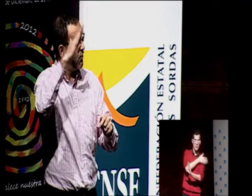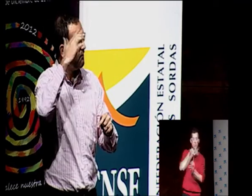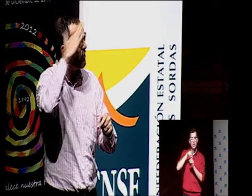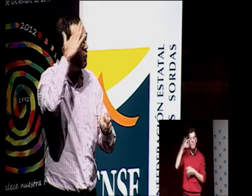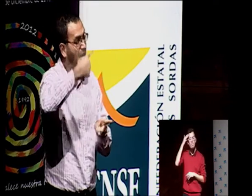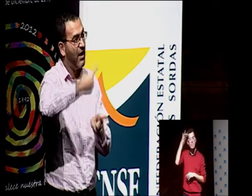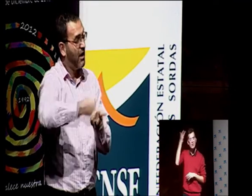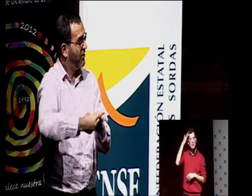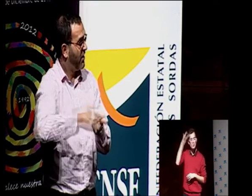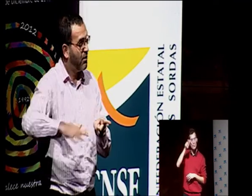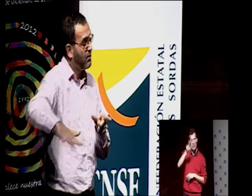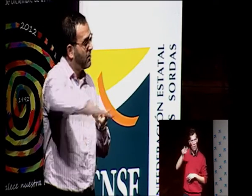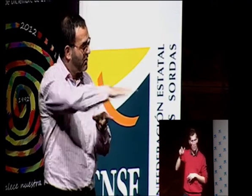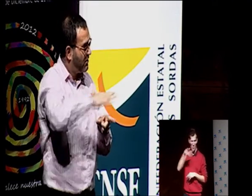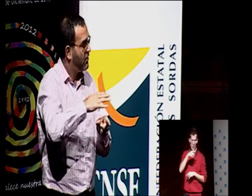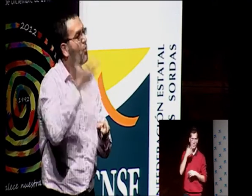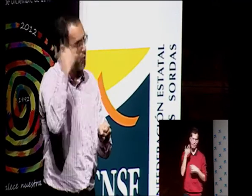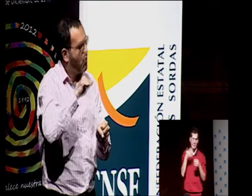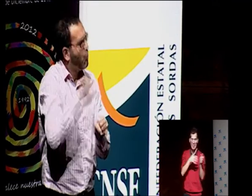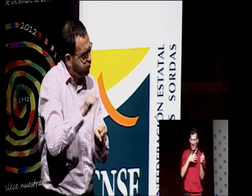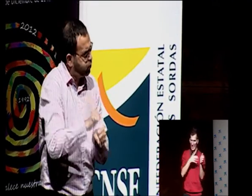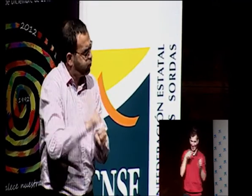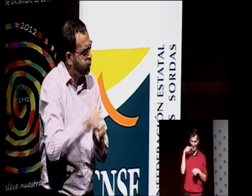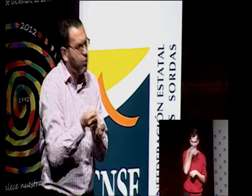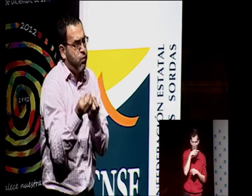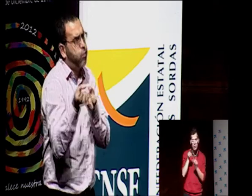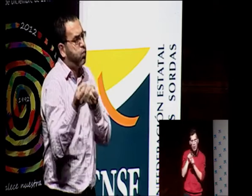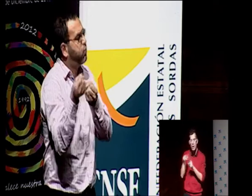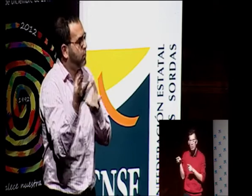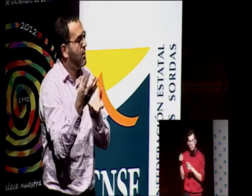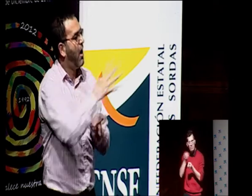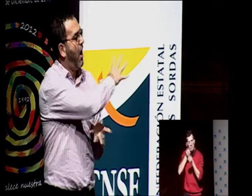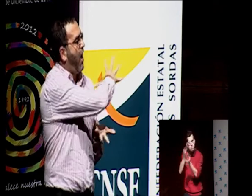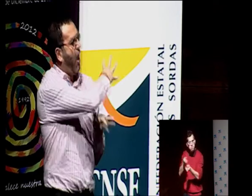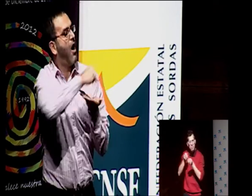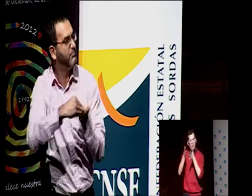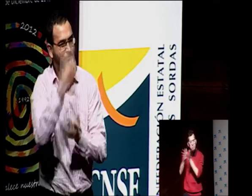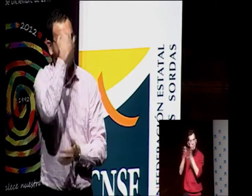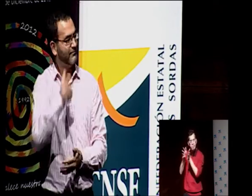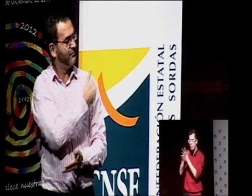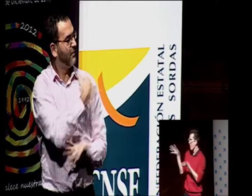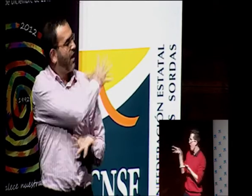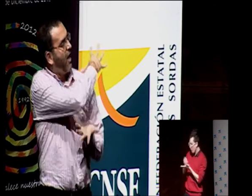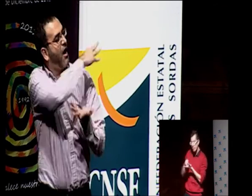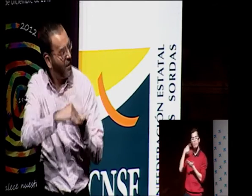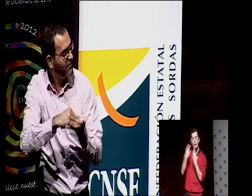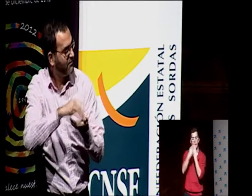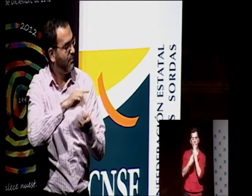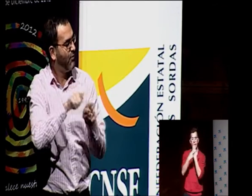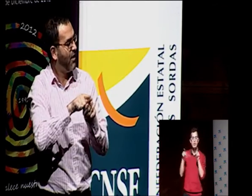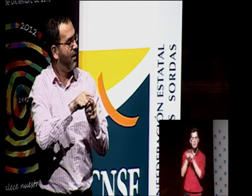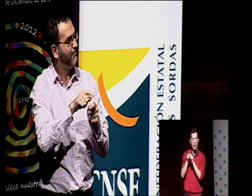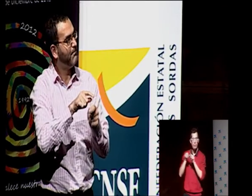pecado partiendo de esa idea previo a la a la elaboración de de ese documento sí que